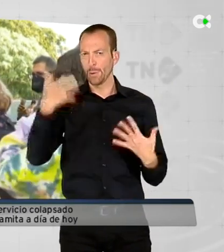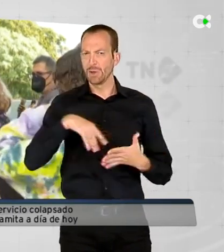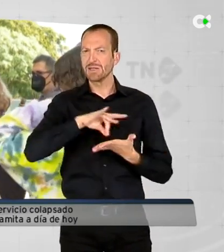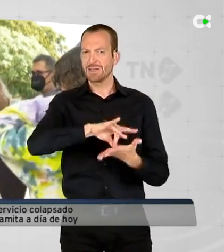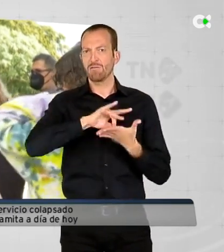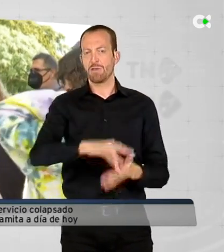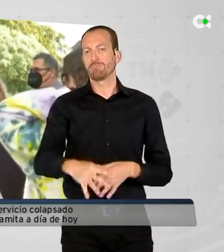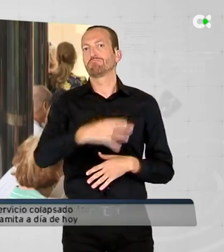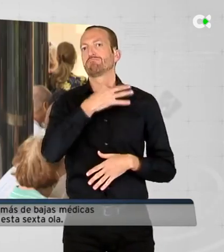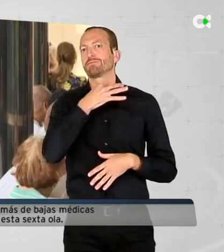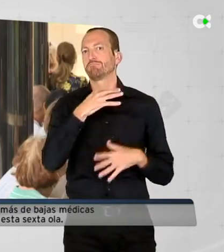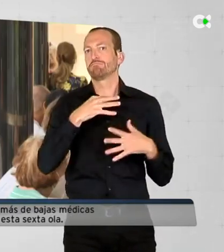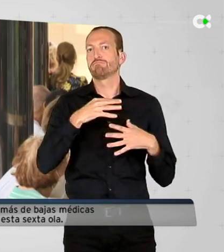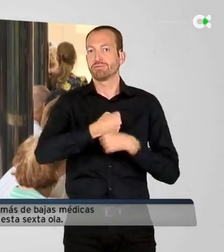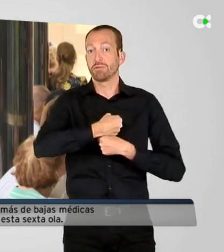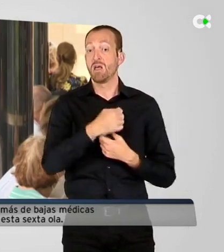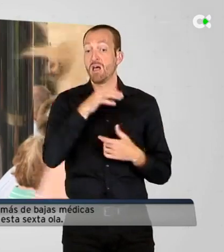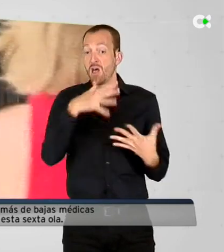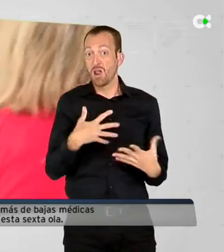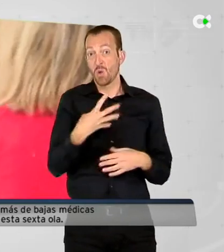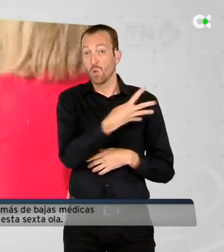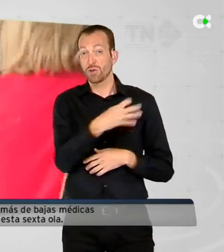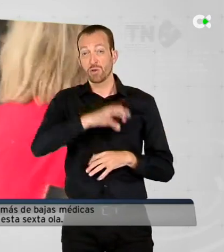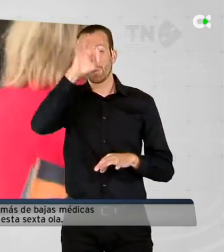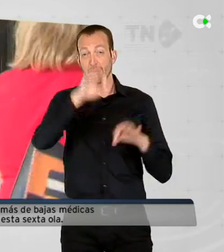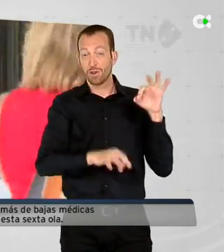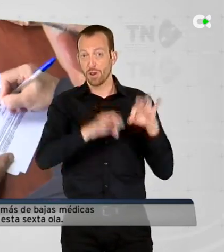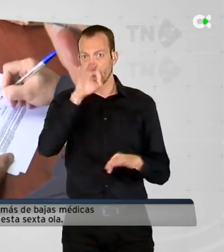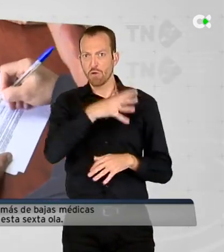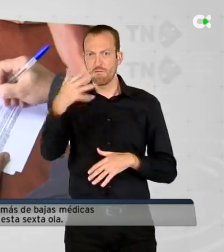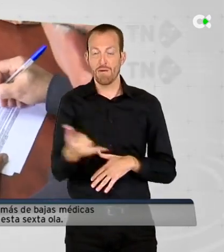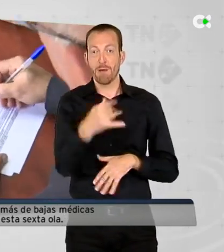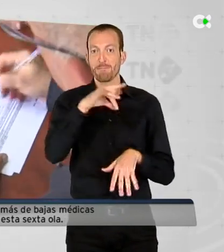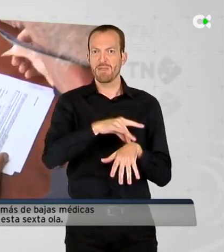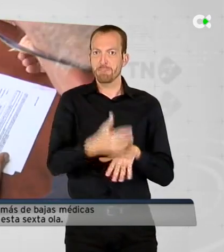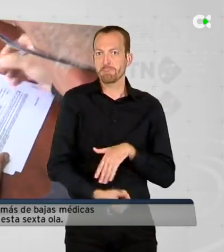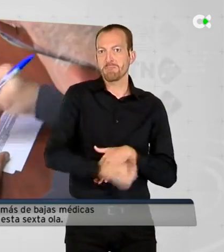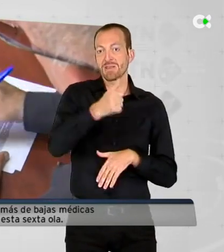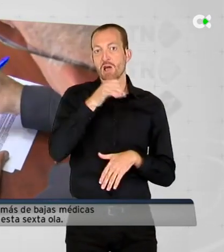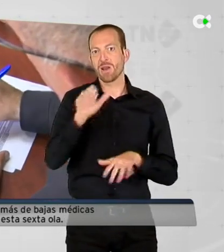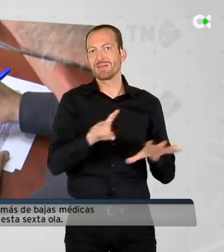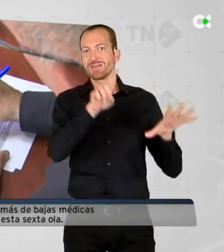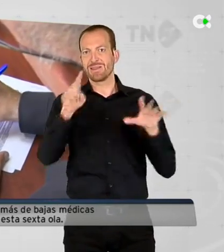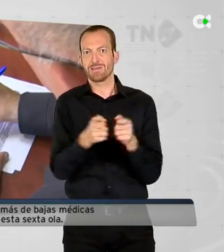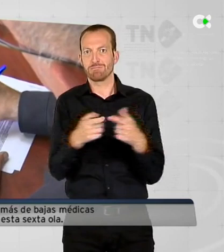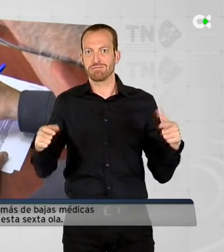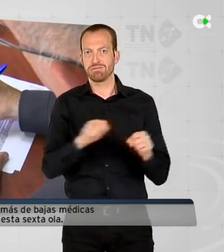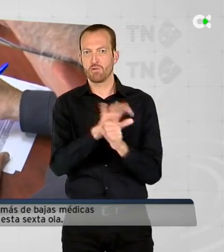colapsado que tramita a día de hoy un 400% más de bajas médicas en esta sexta ola